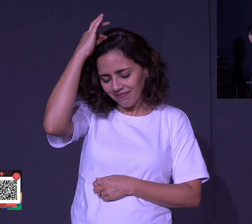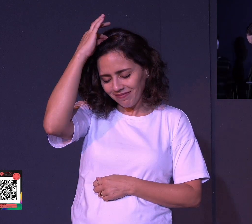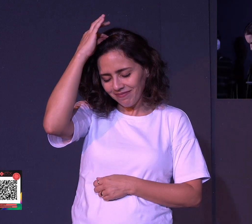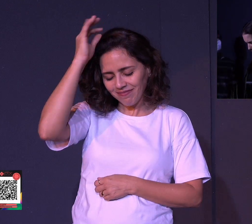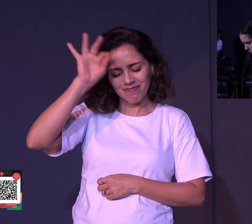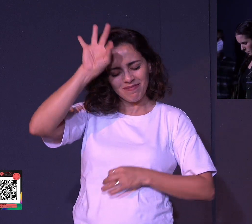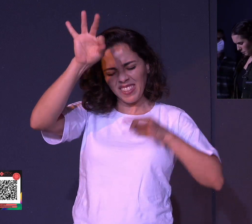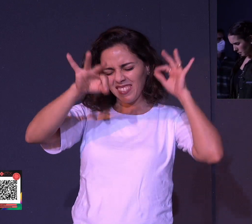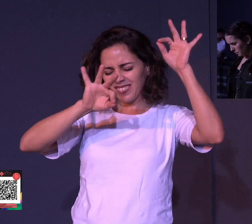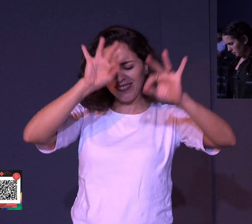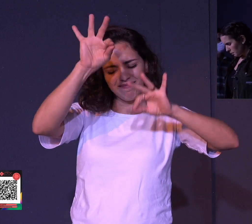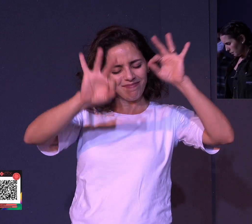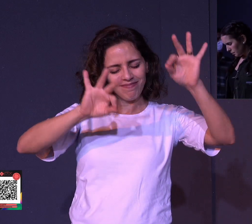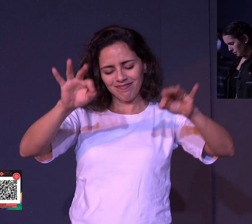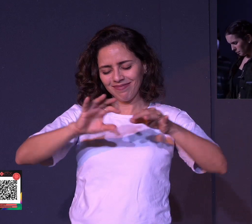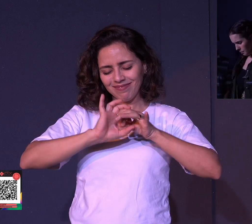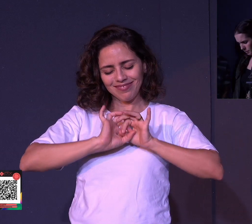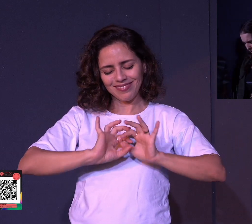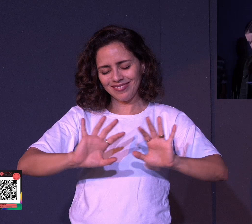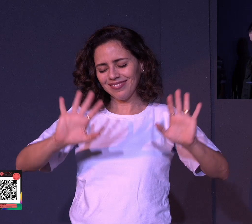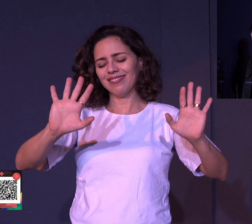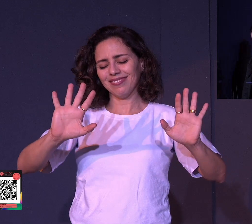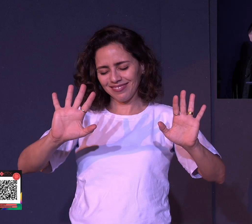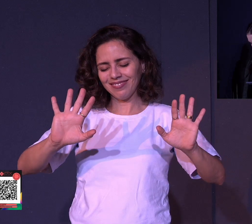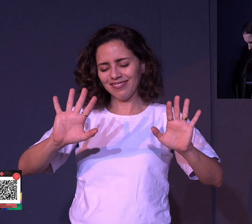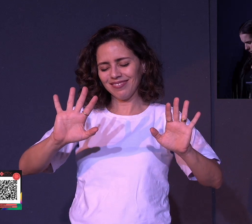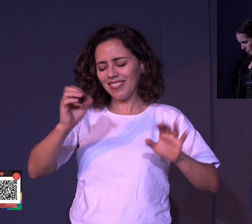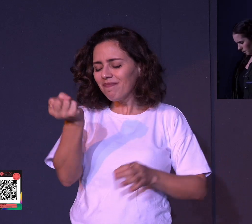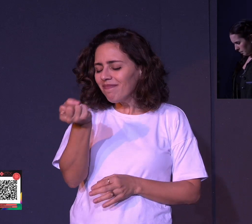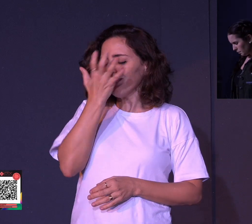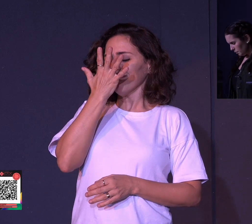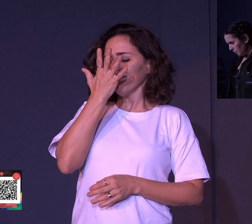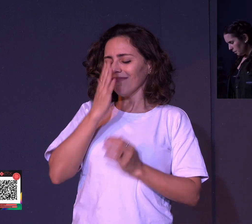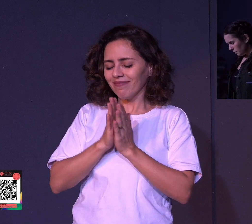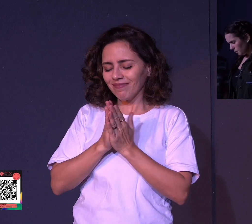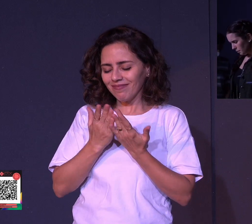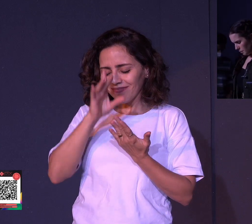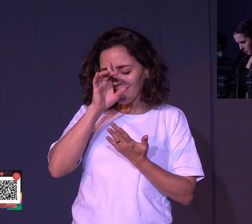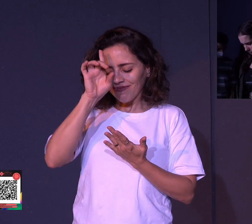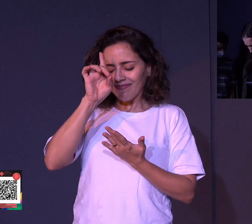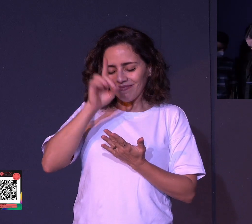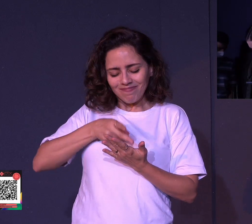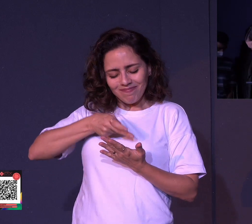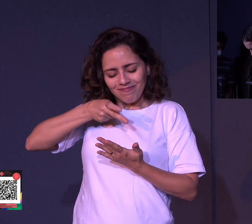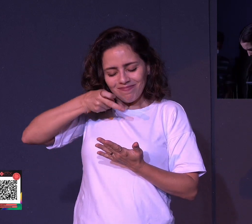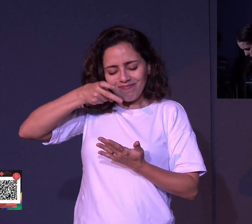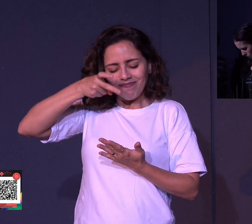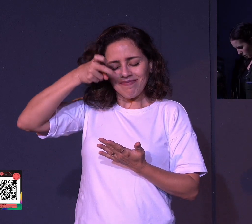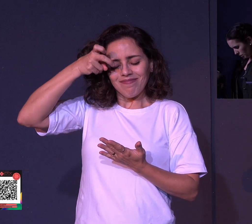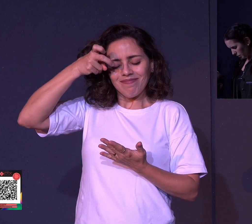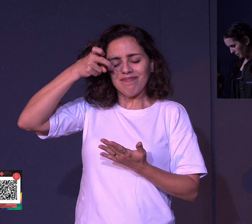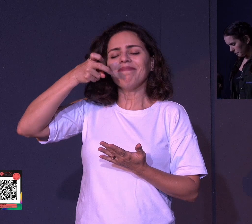por bondade nos revele a tua palavra. Que possamos nos alimentar nessa noite.